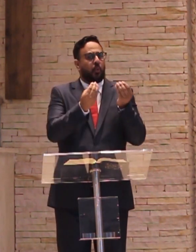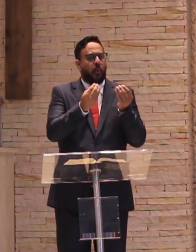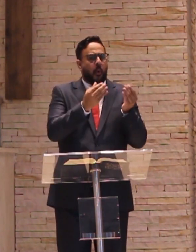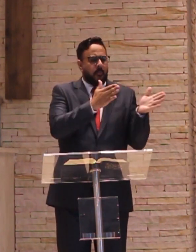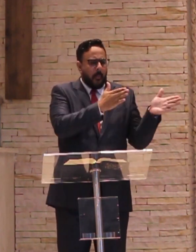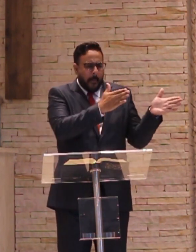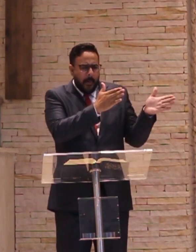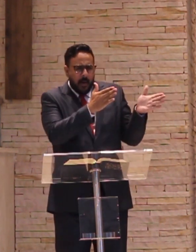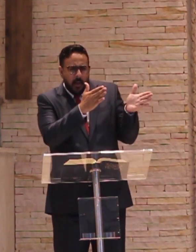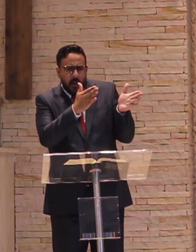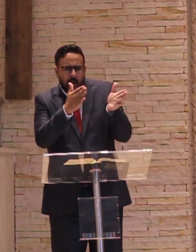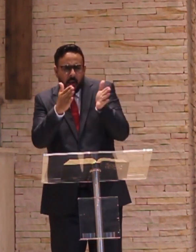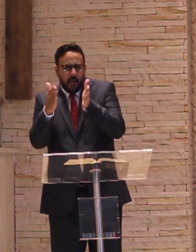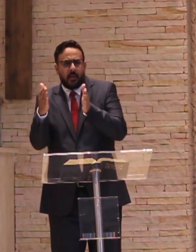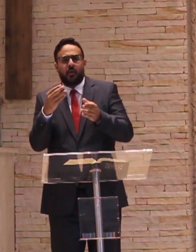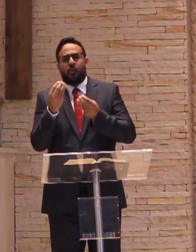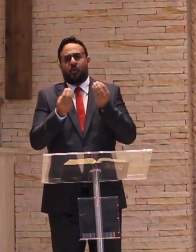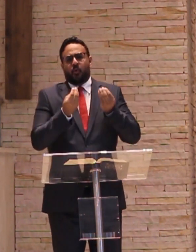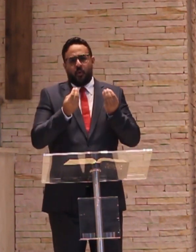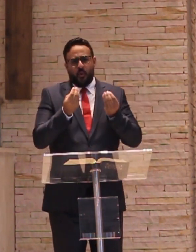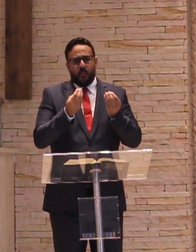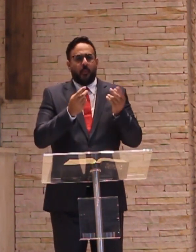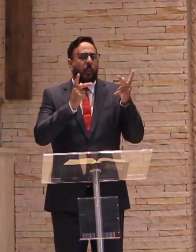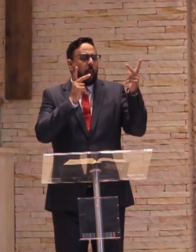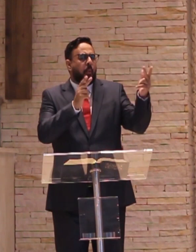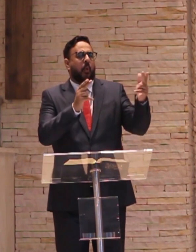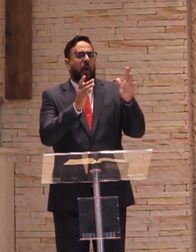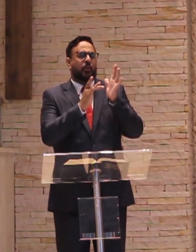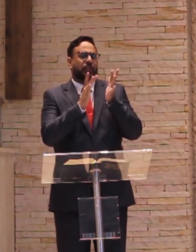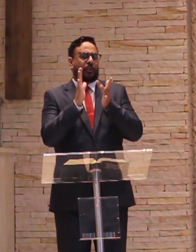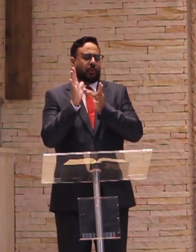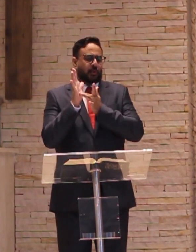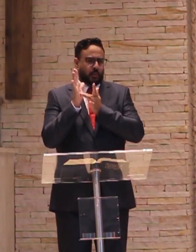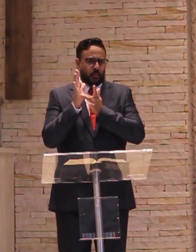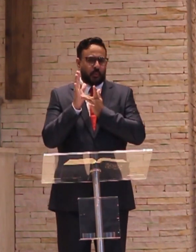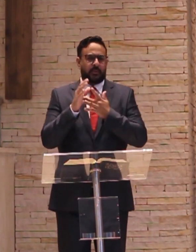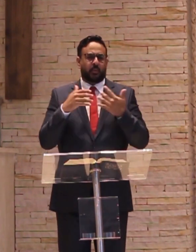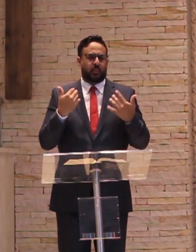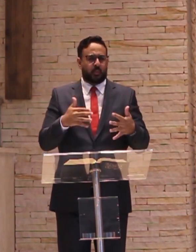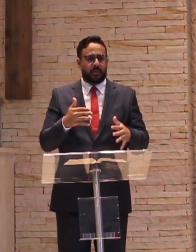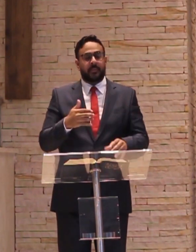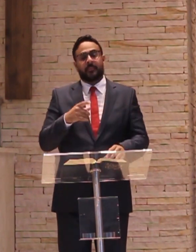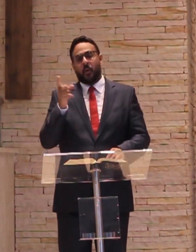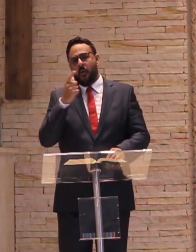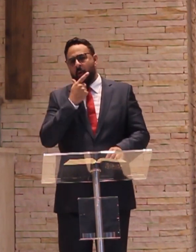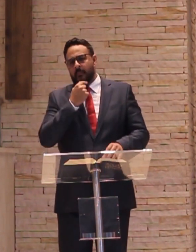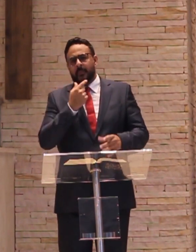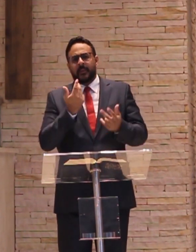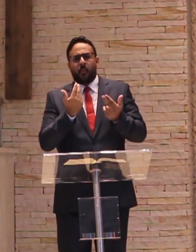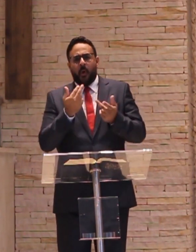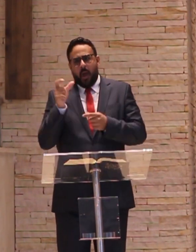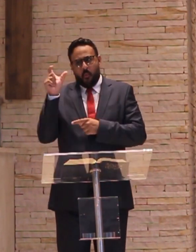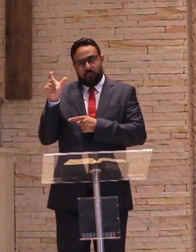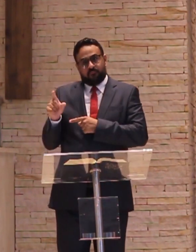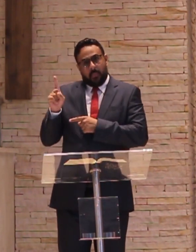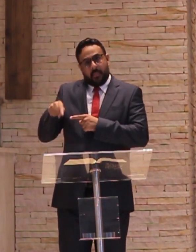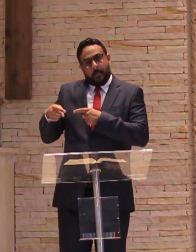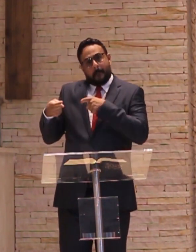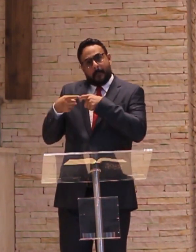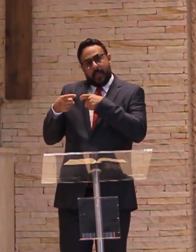de sofrimento que essa pessoa passava e como era a morte na cruz, o